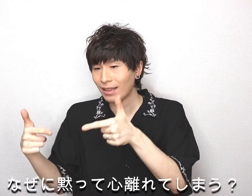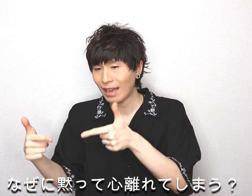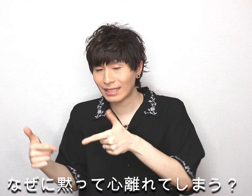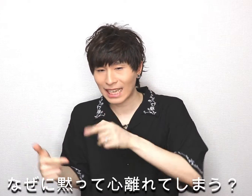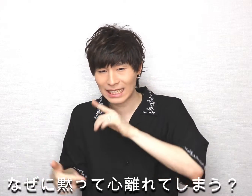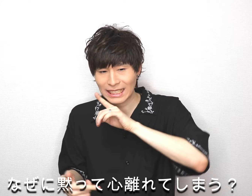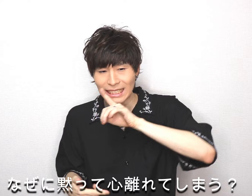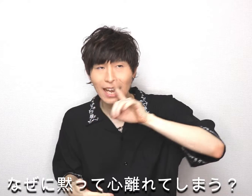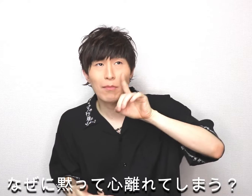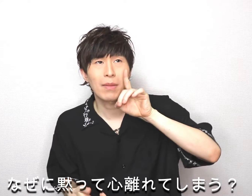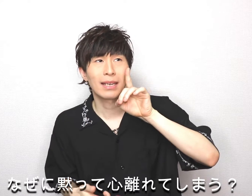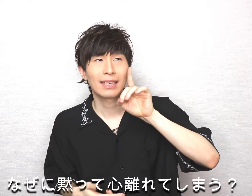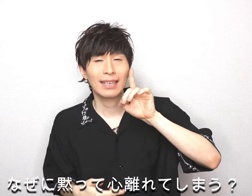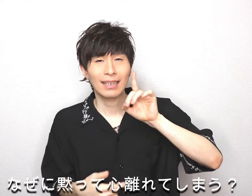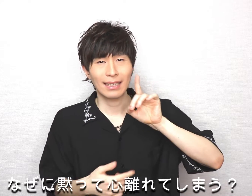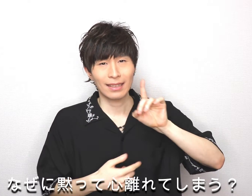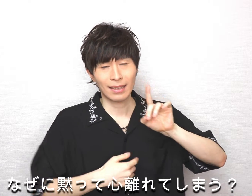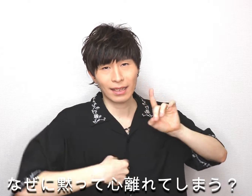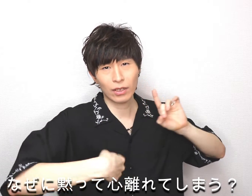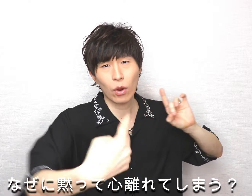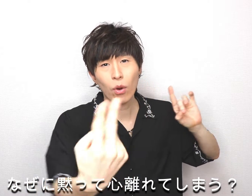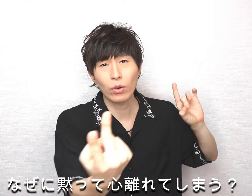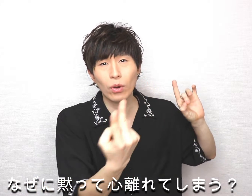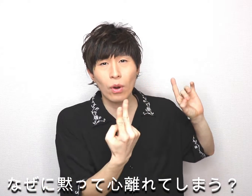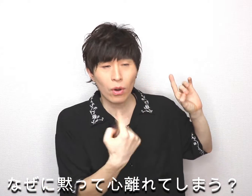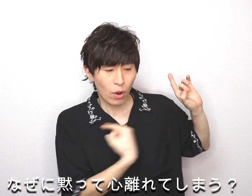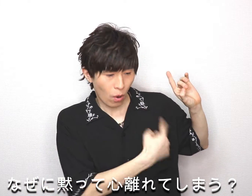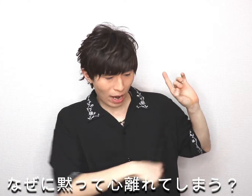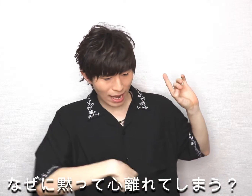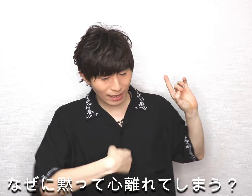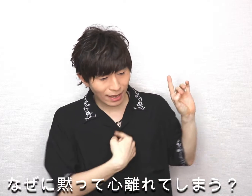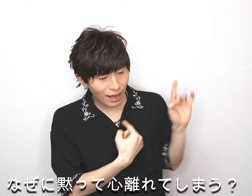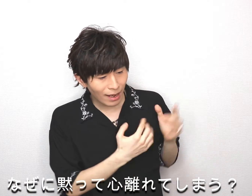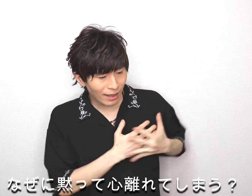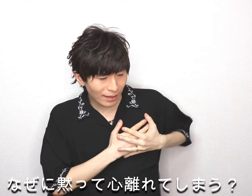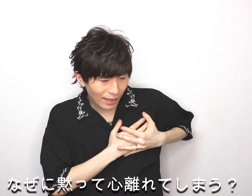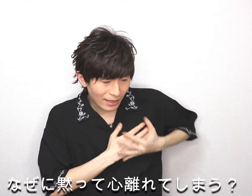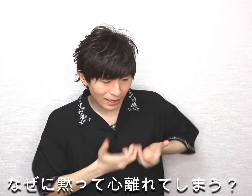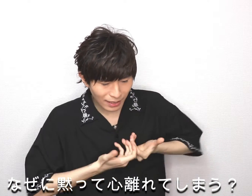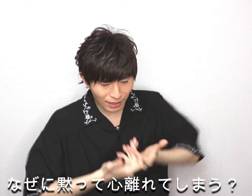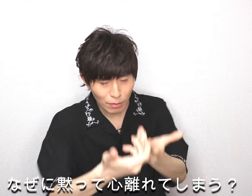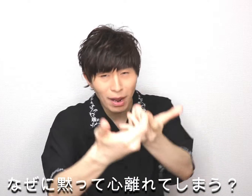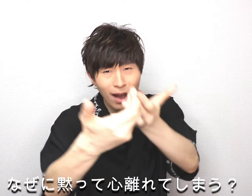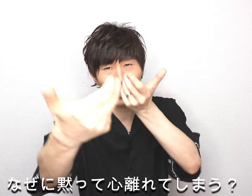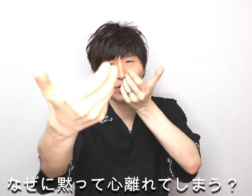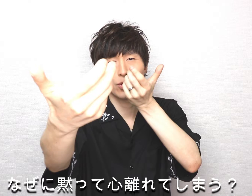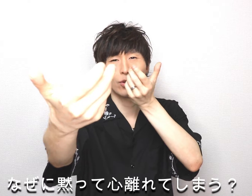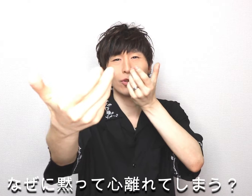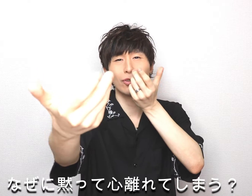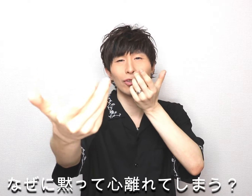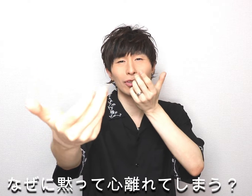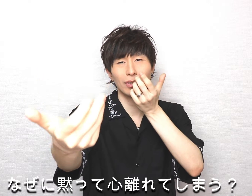なぜに黙って心離れてしまう。